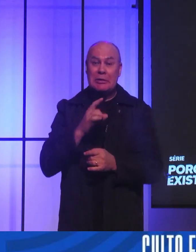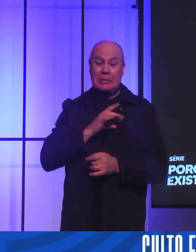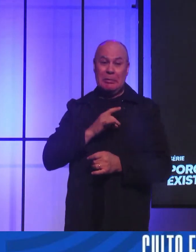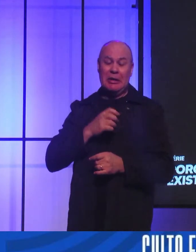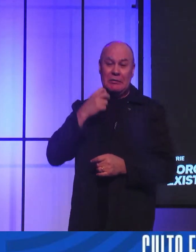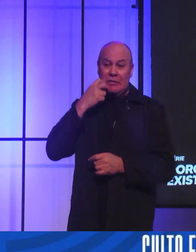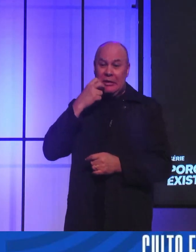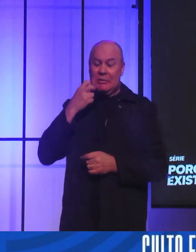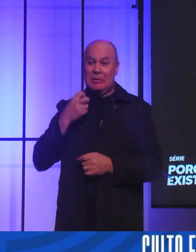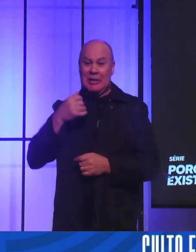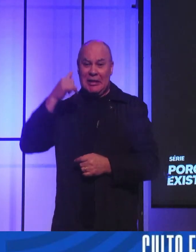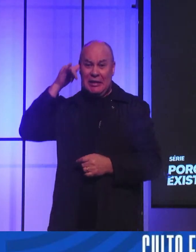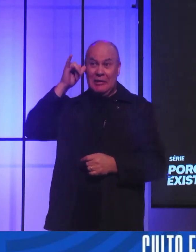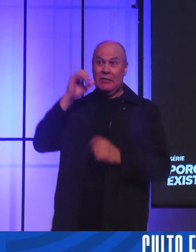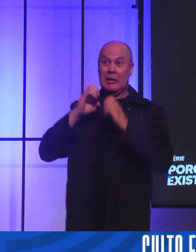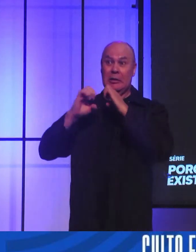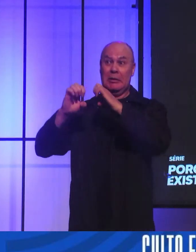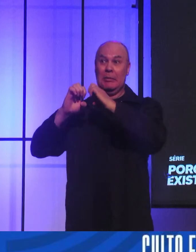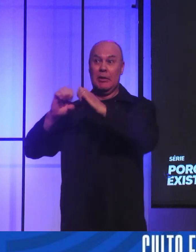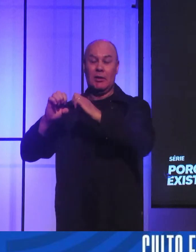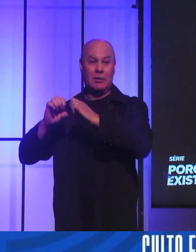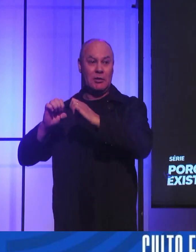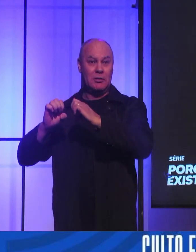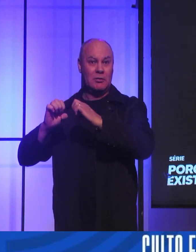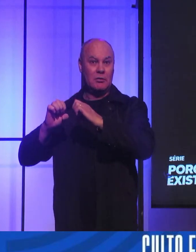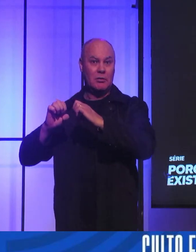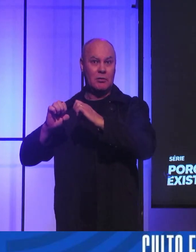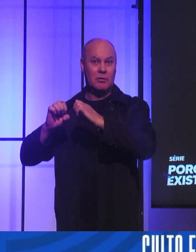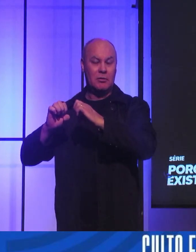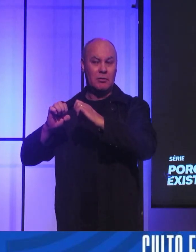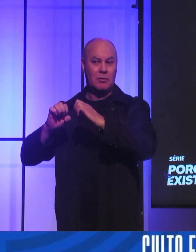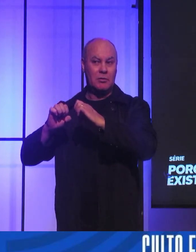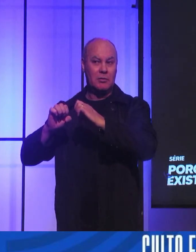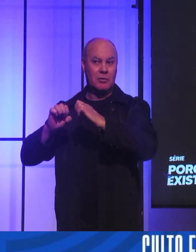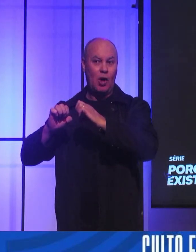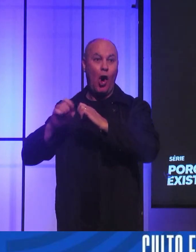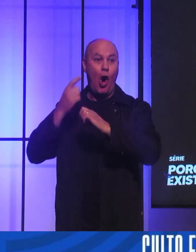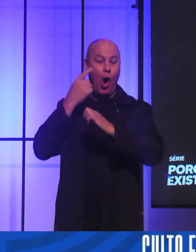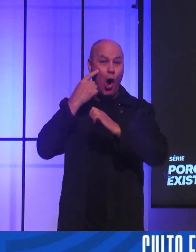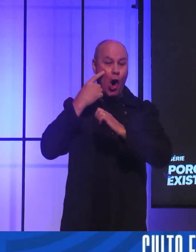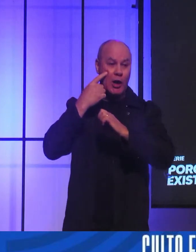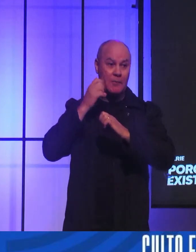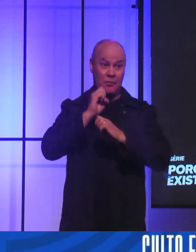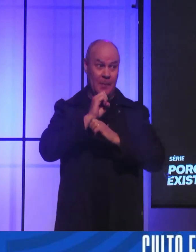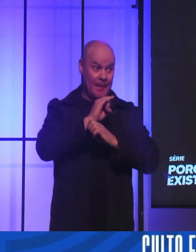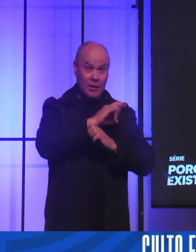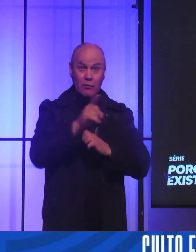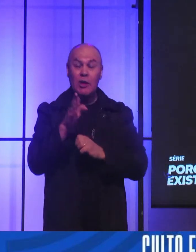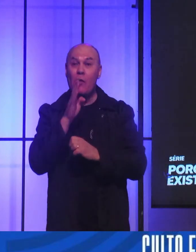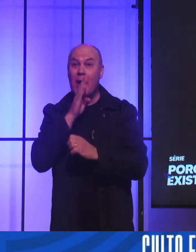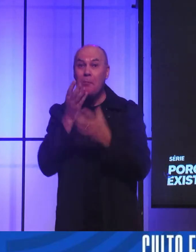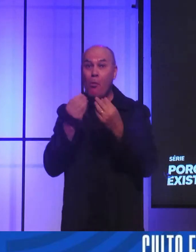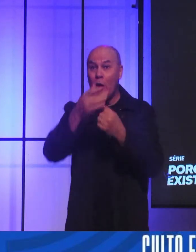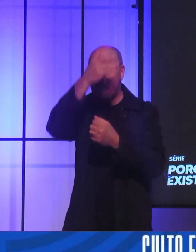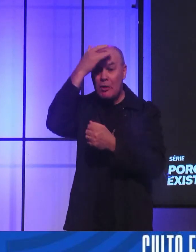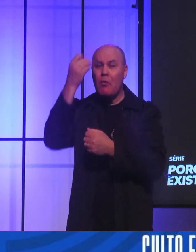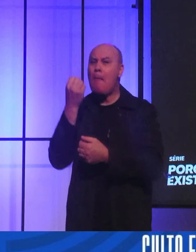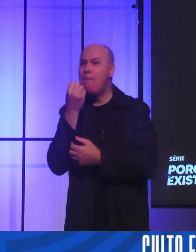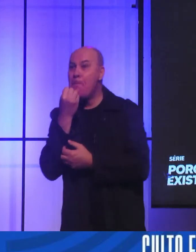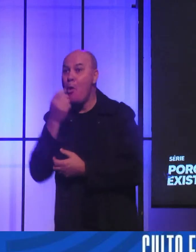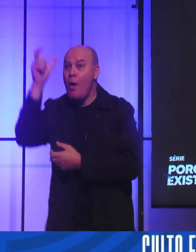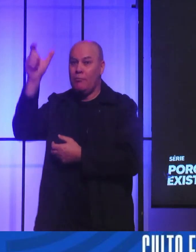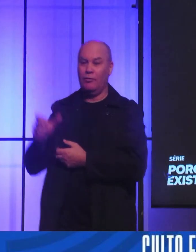pessoa? Você verdadeiramente acredita que existe um céu e um